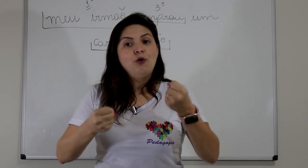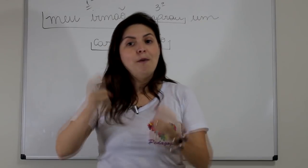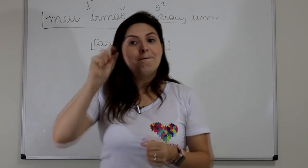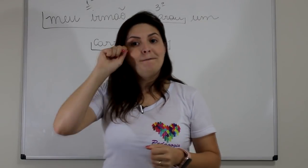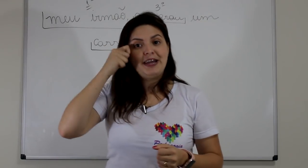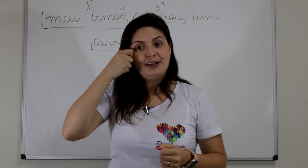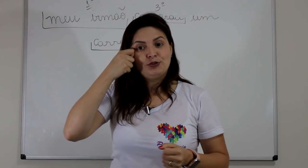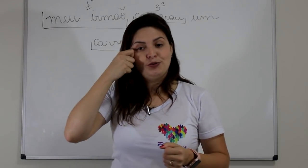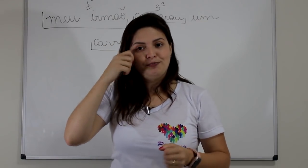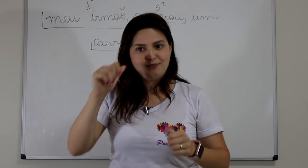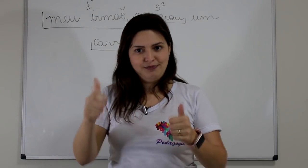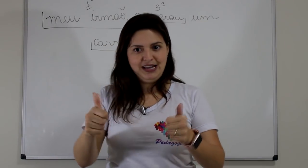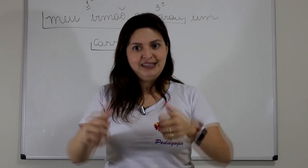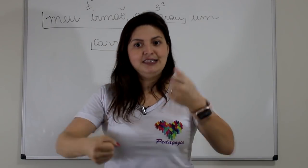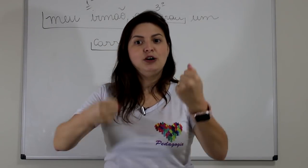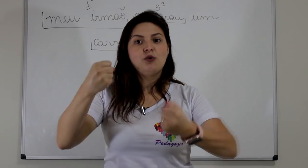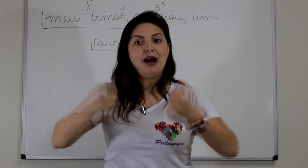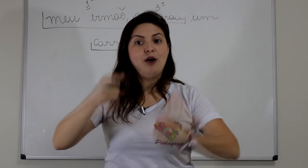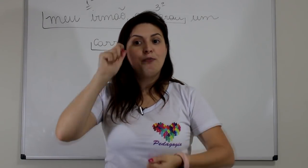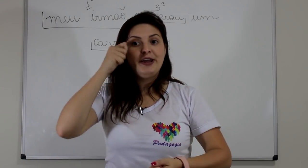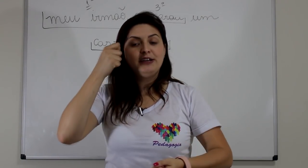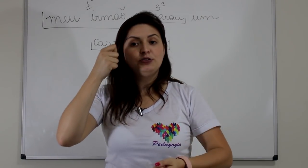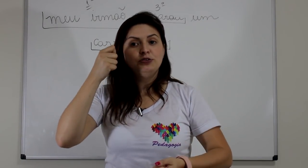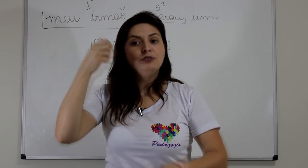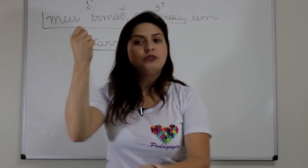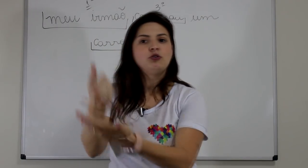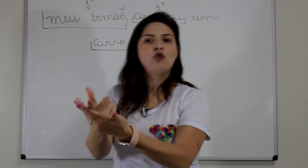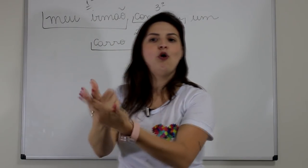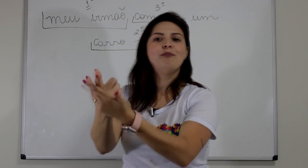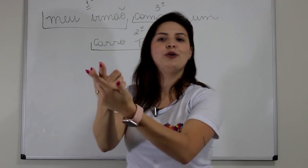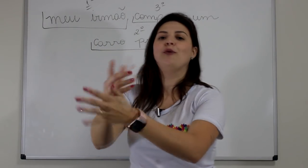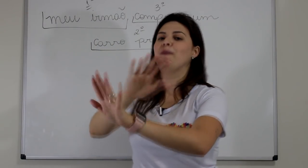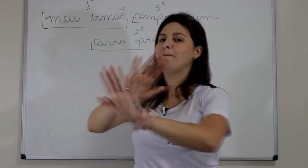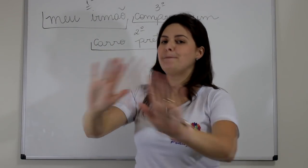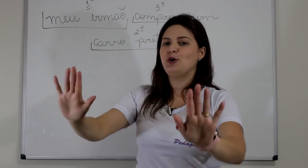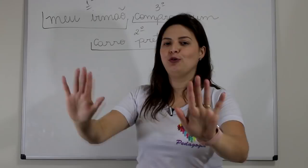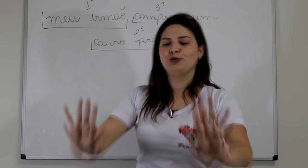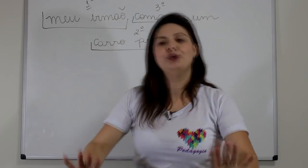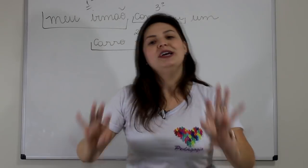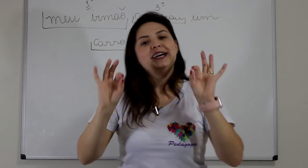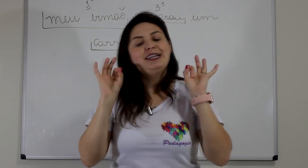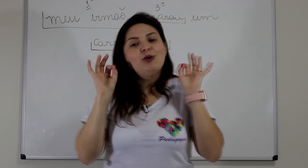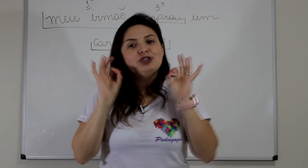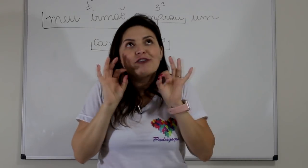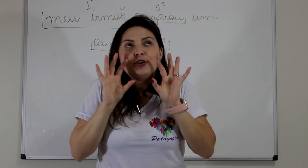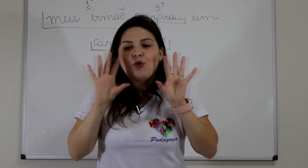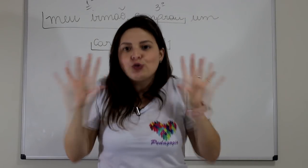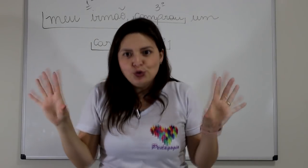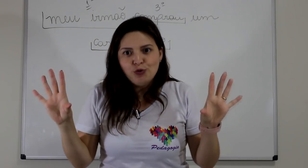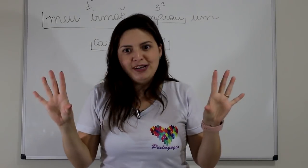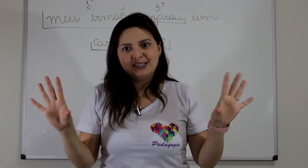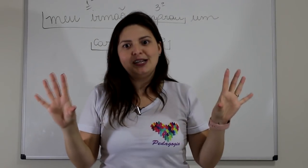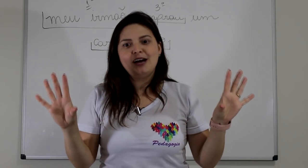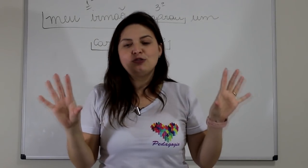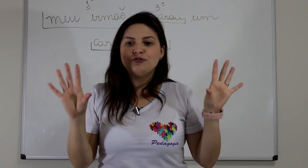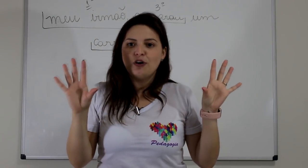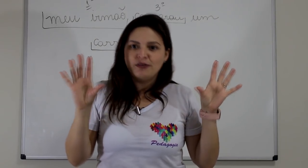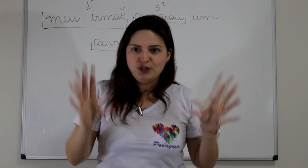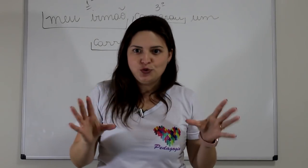carro preto, beleza? Então, o carro preto comprou, pronto. Então, já ficou tudo mais claro de forma